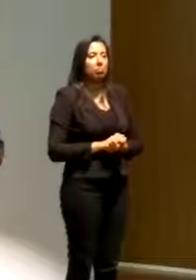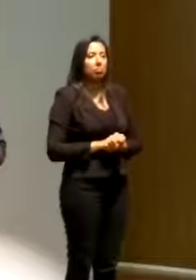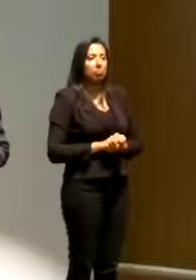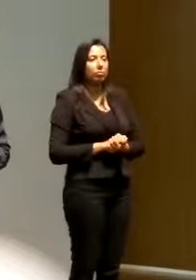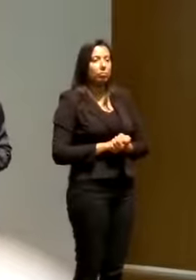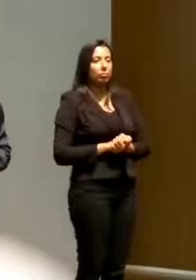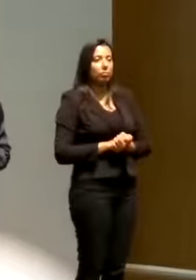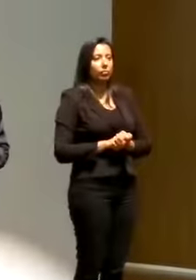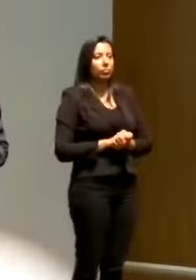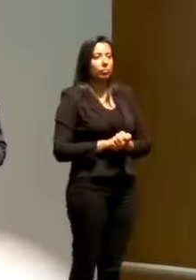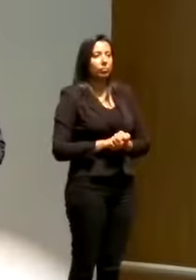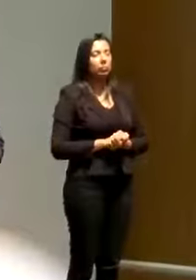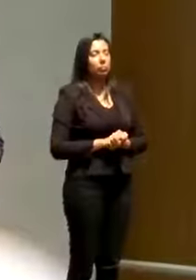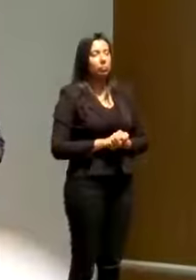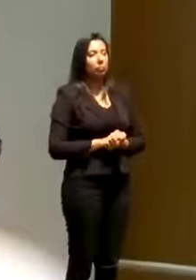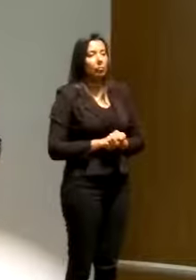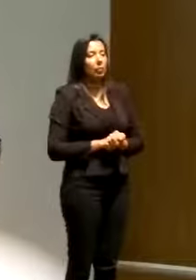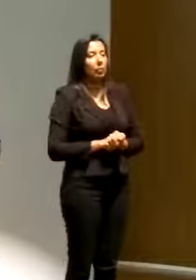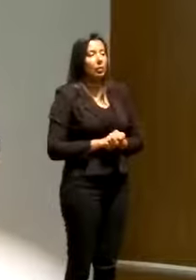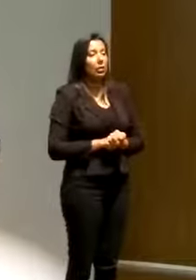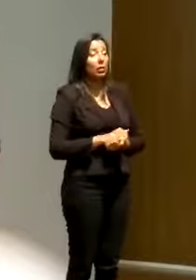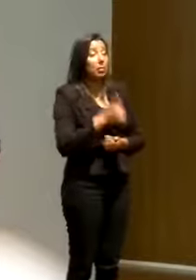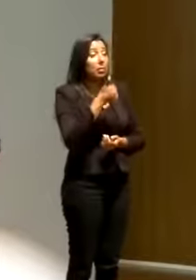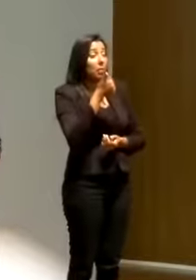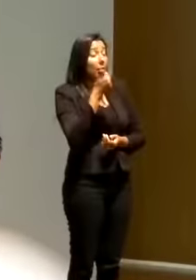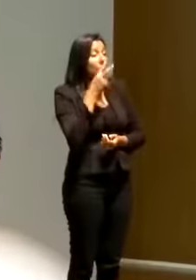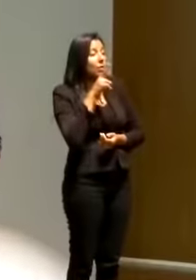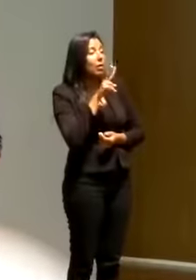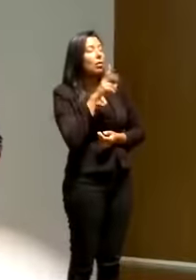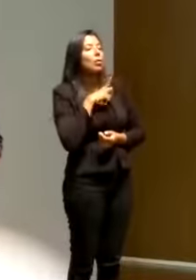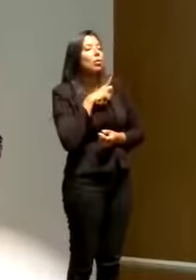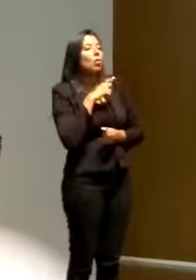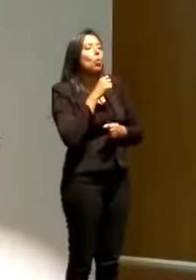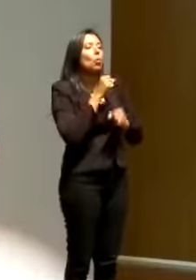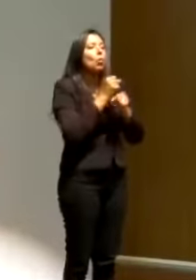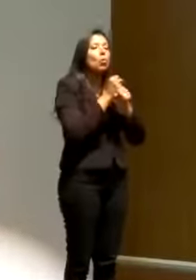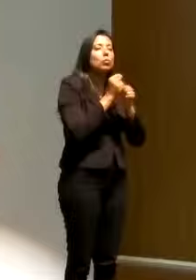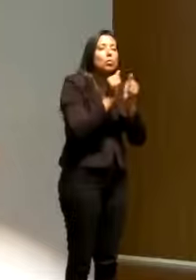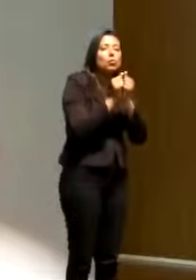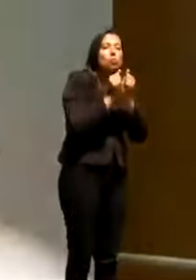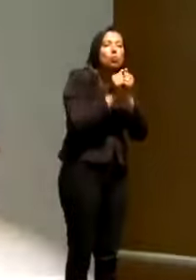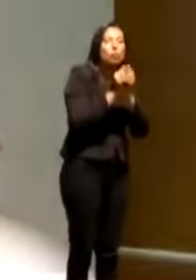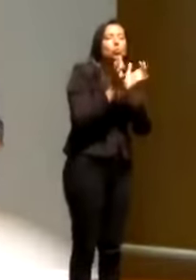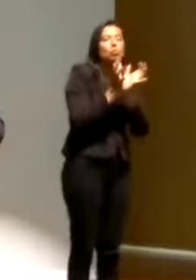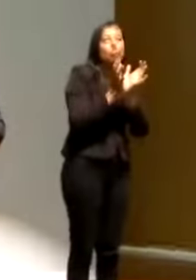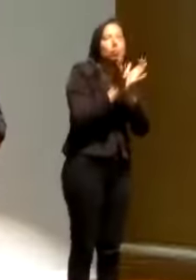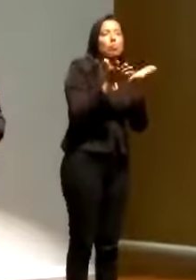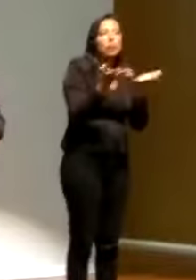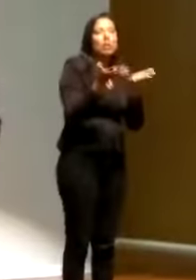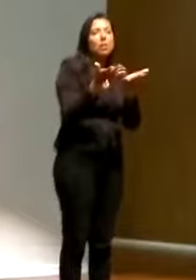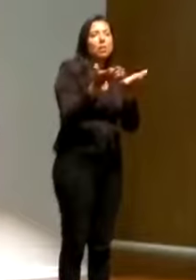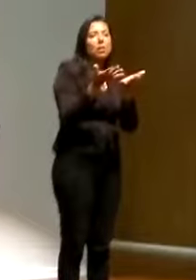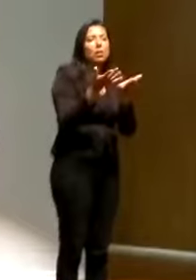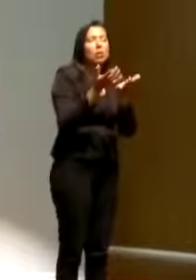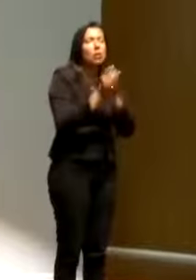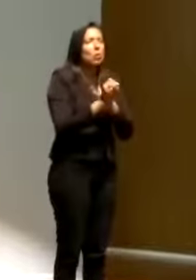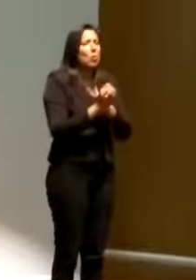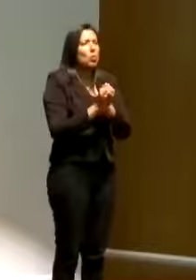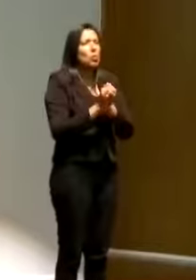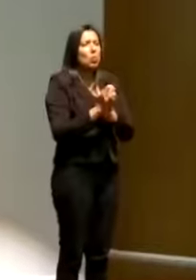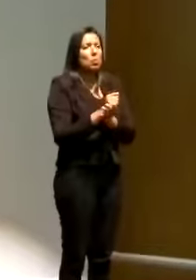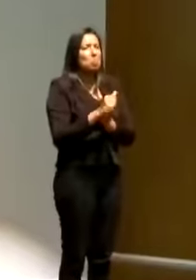Minha primeira observação é que isso vai ser uma construção conjunta. Não existe o super-ministro. Não existe alguém que vai consertar